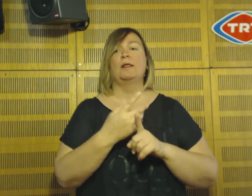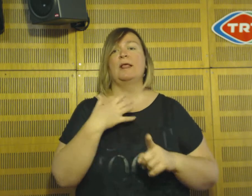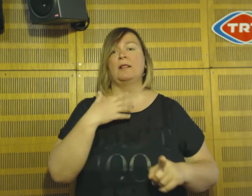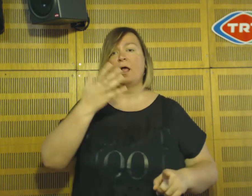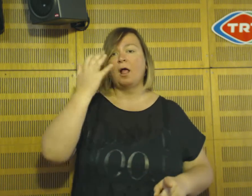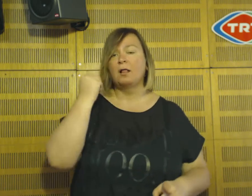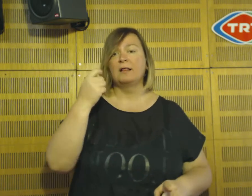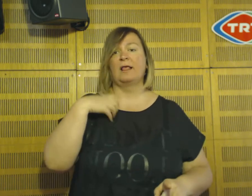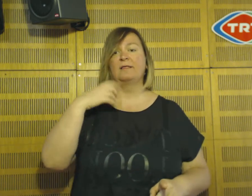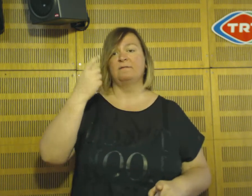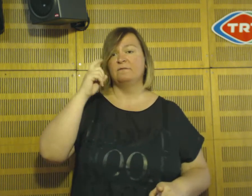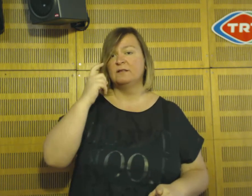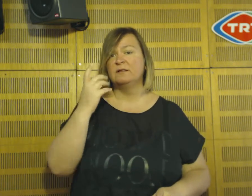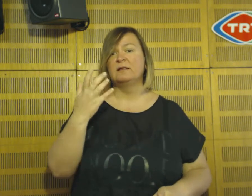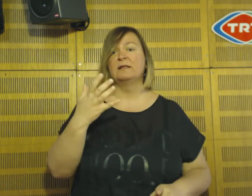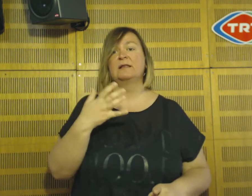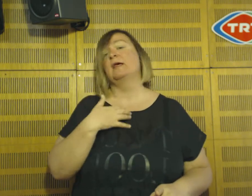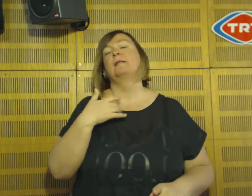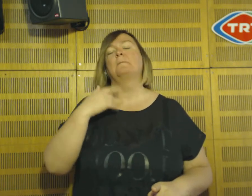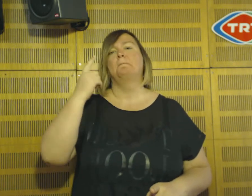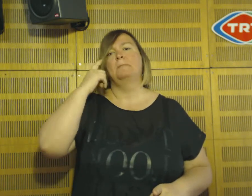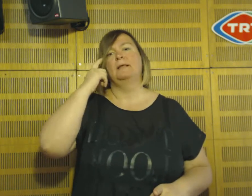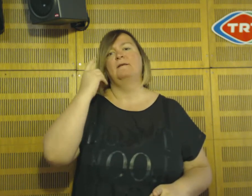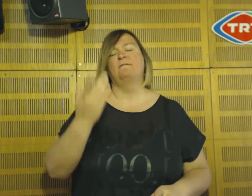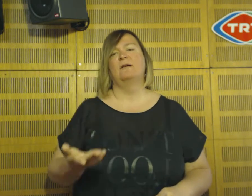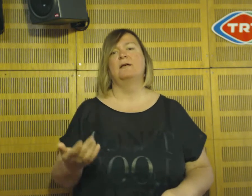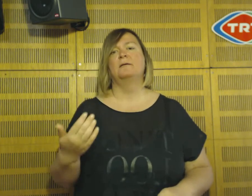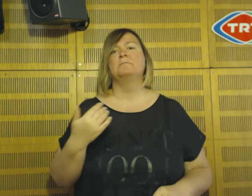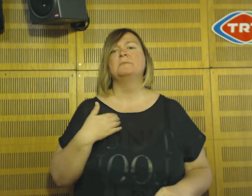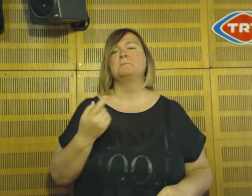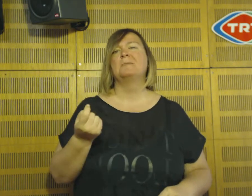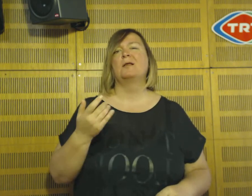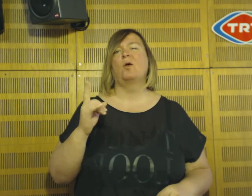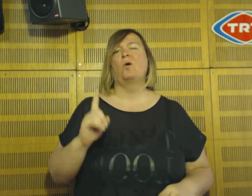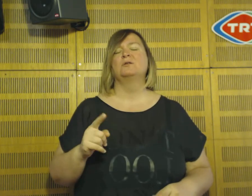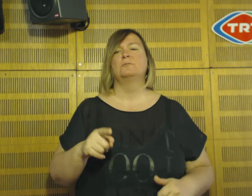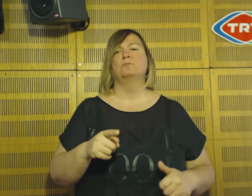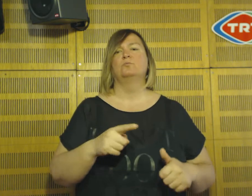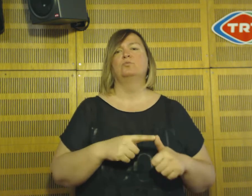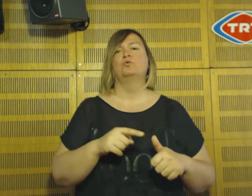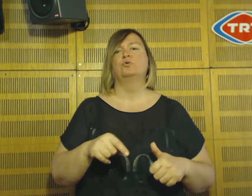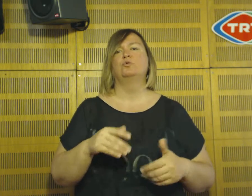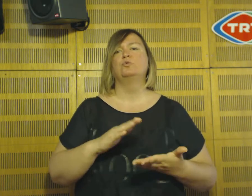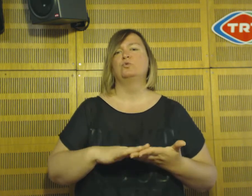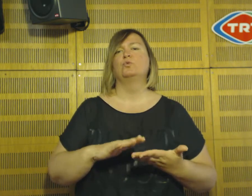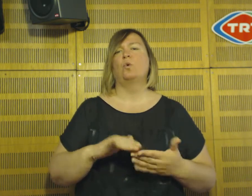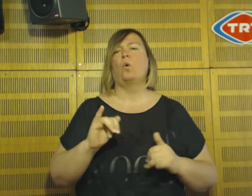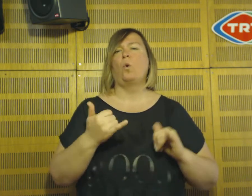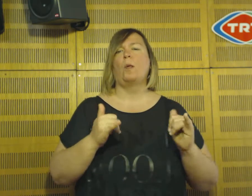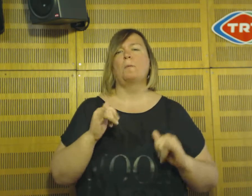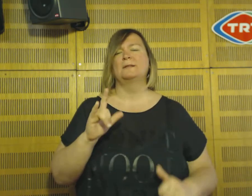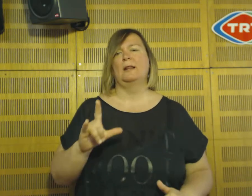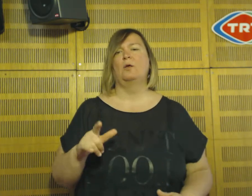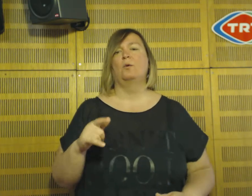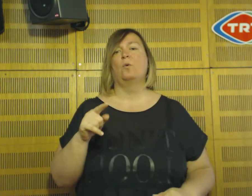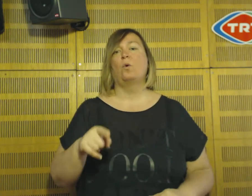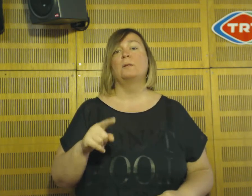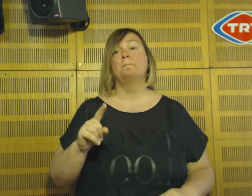kendi fikirleri, kendi bilgileri var. Evet. Ve bizim birazcık önce bunu manipüle etmemiz, oynamamız gerekiyor. Onları bir daha bu